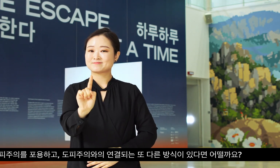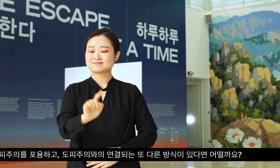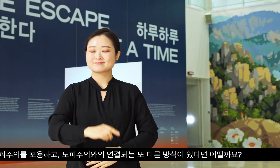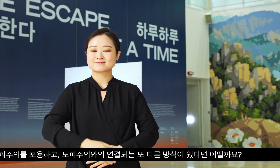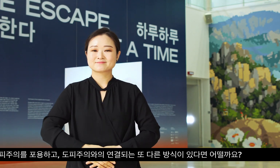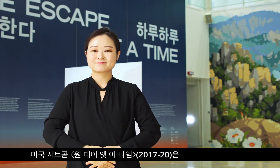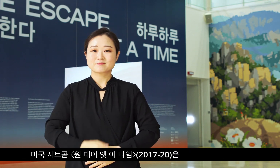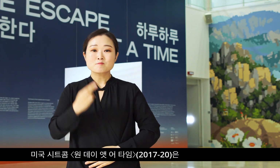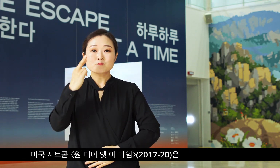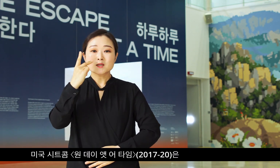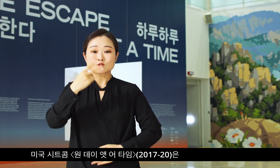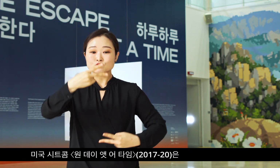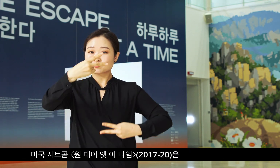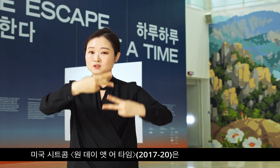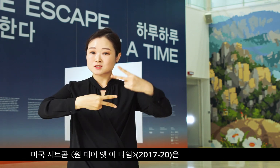미국 시트콤 원데이 앳 어 타임은